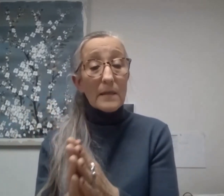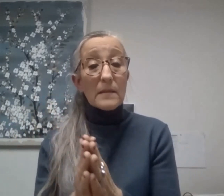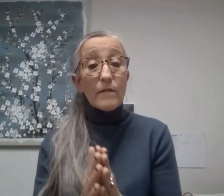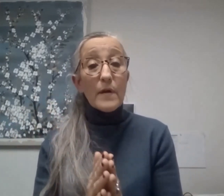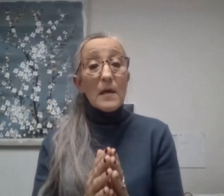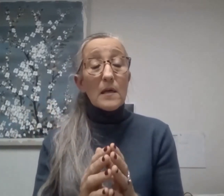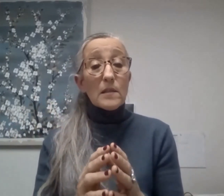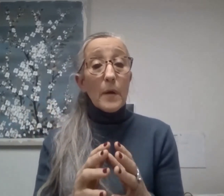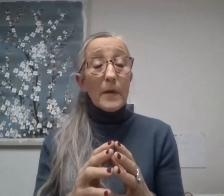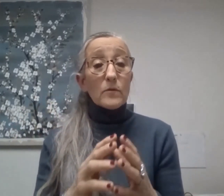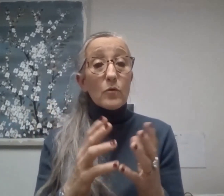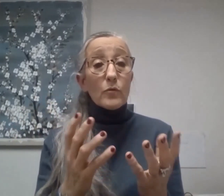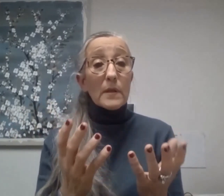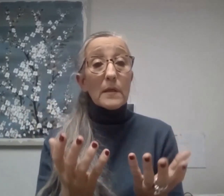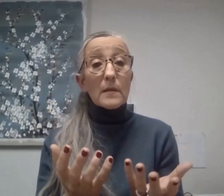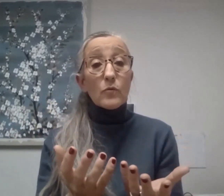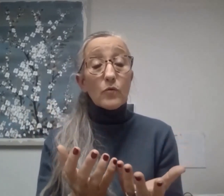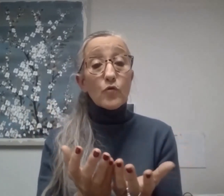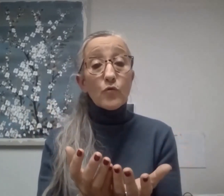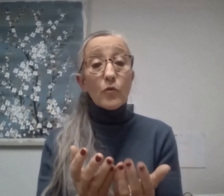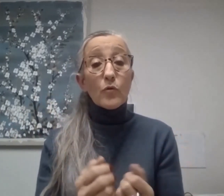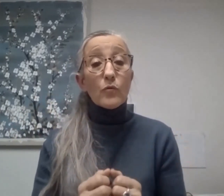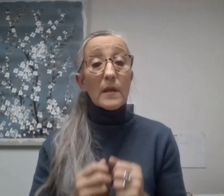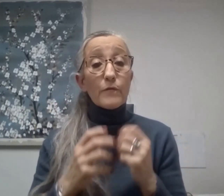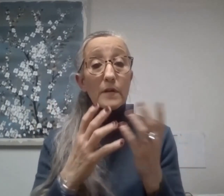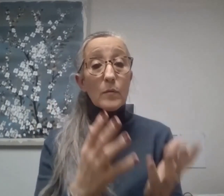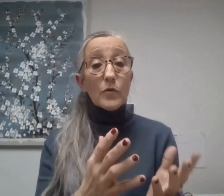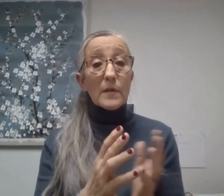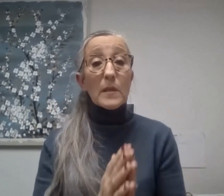en LSF. Et ce n'est pas parce que l'on est sourd que